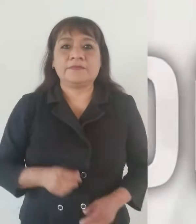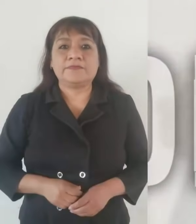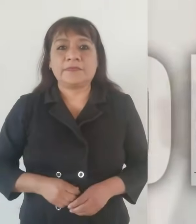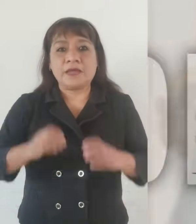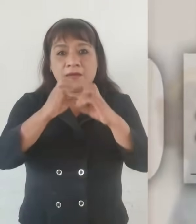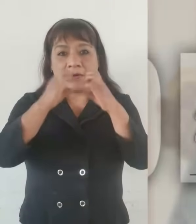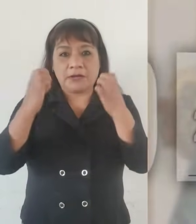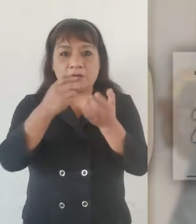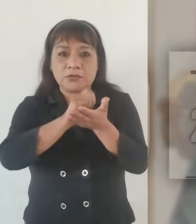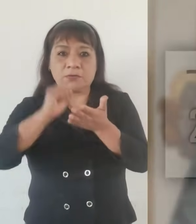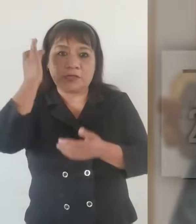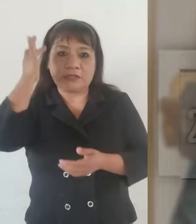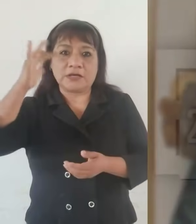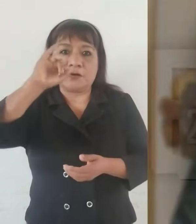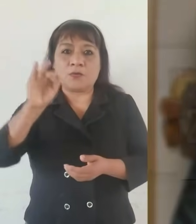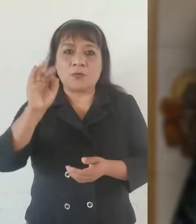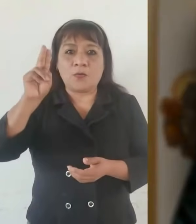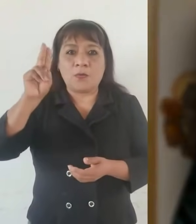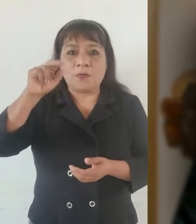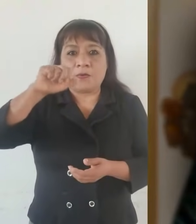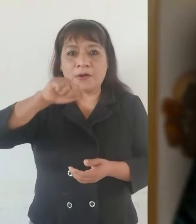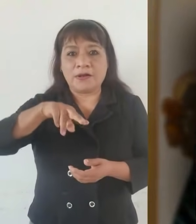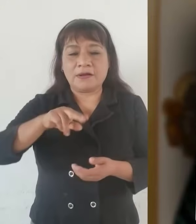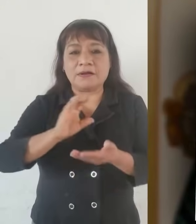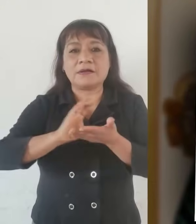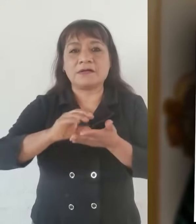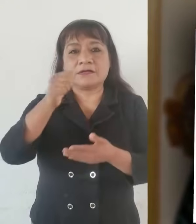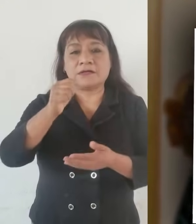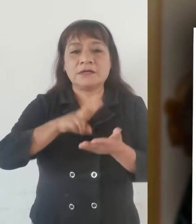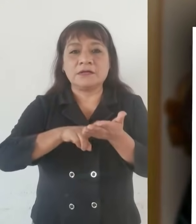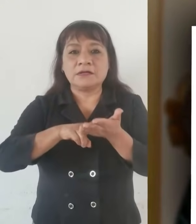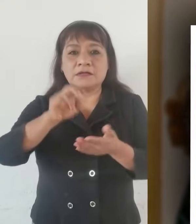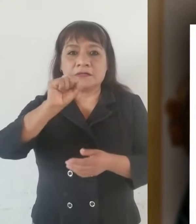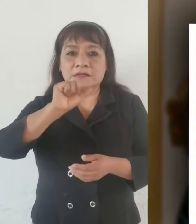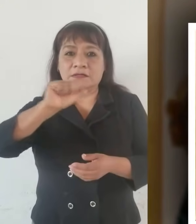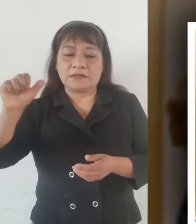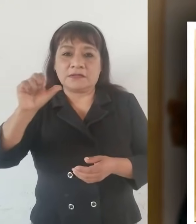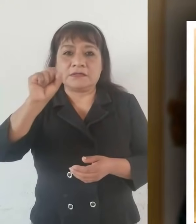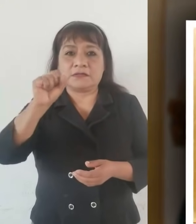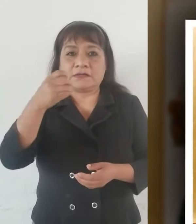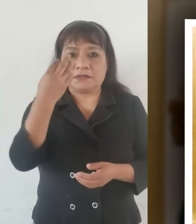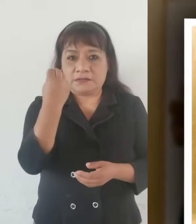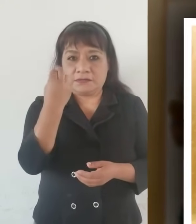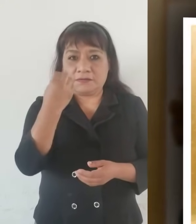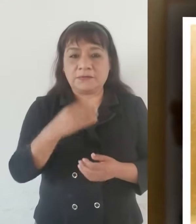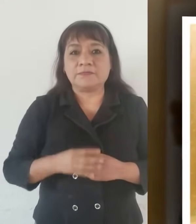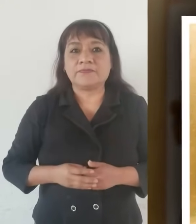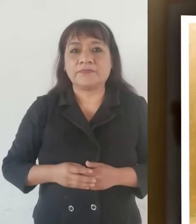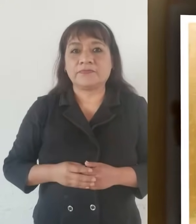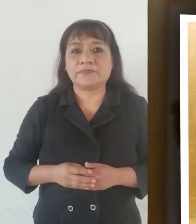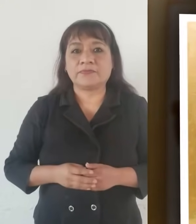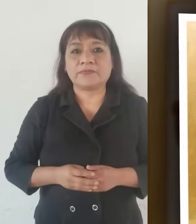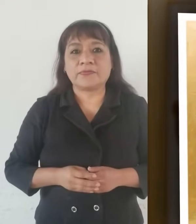April 24. Evangelio de San Juan, capítulo 6, versículos del 60 al 69.